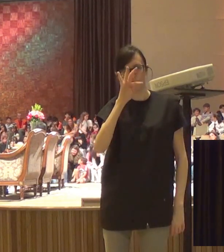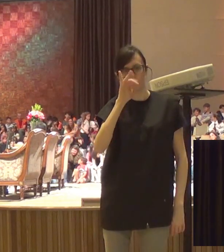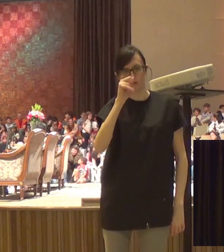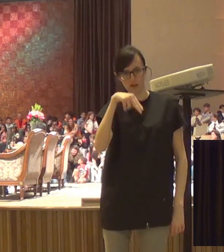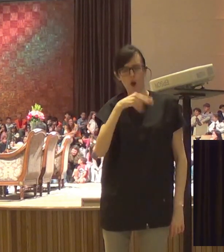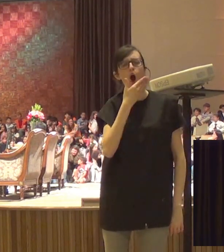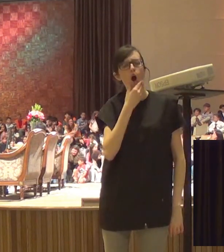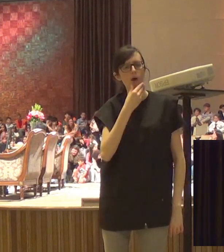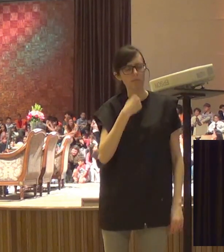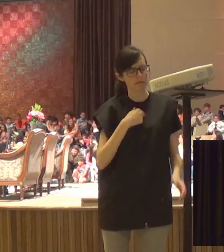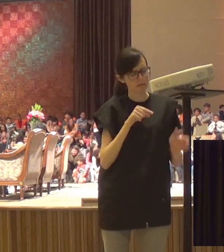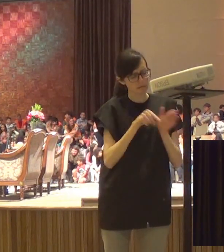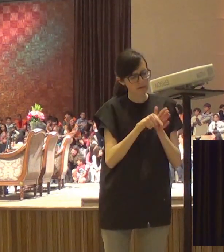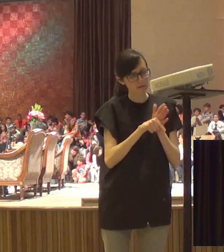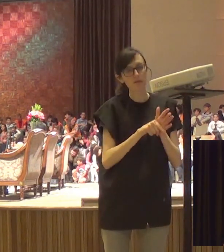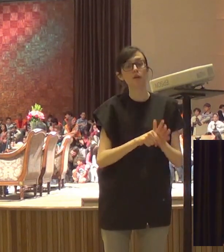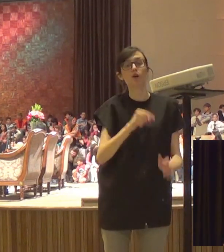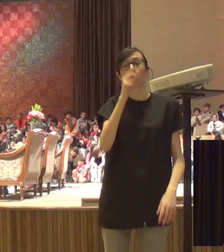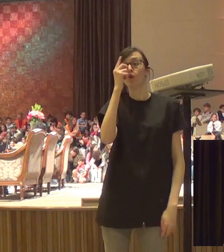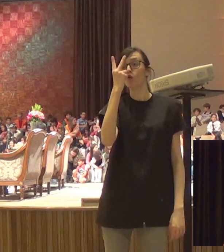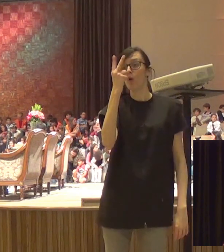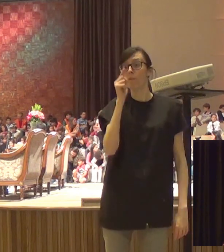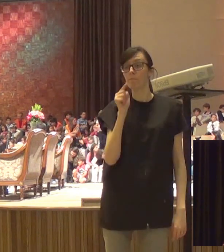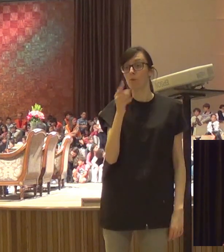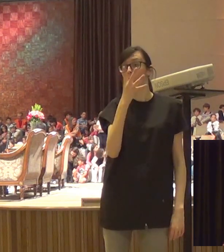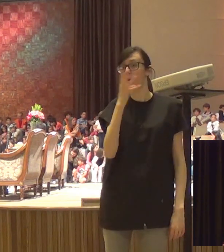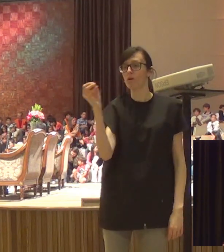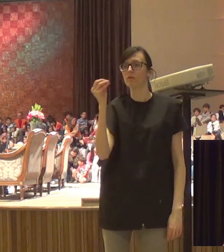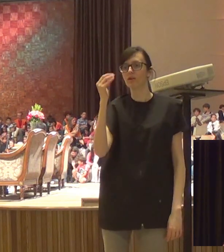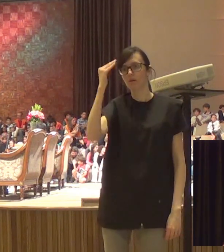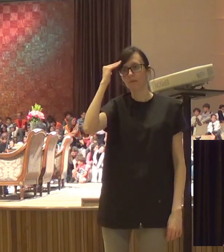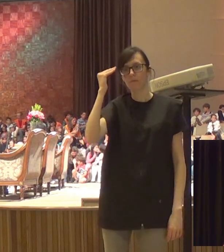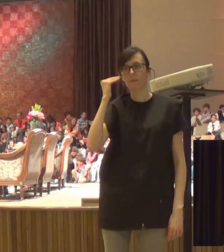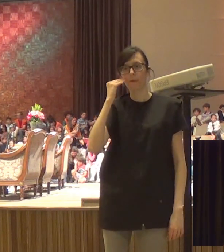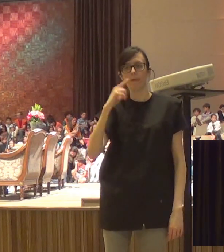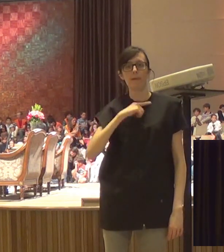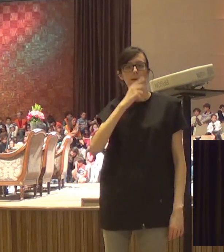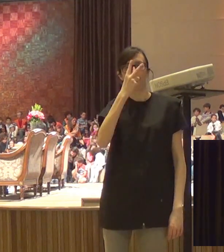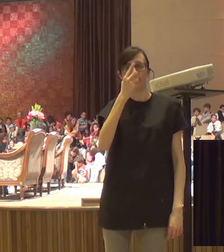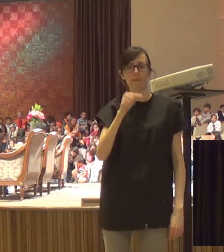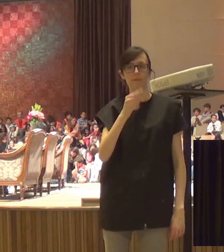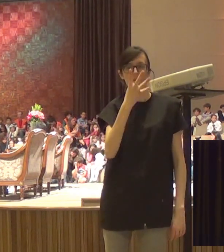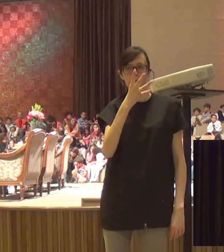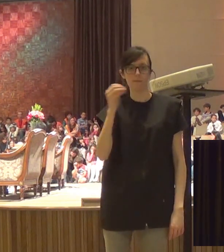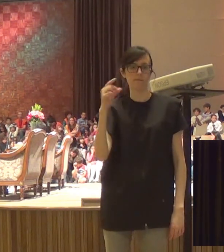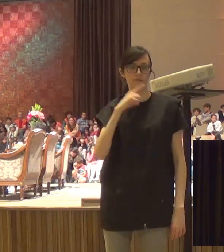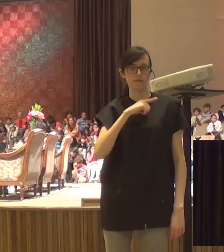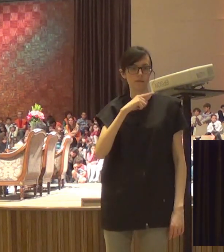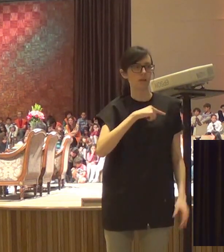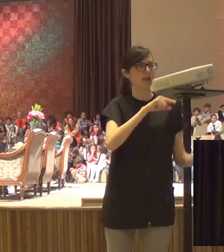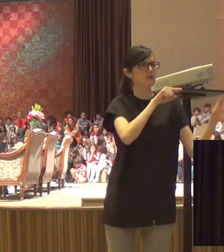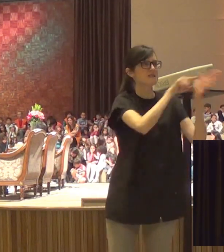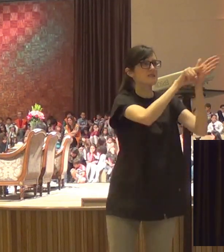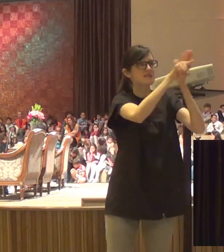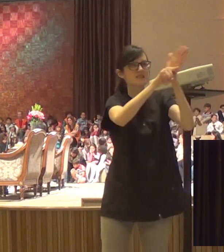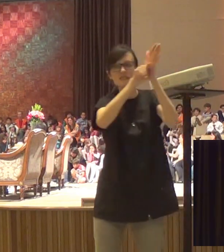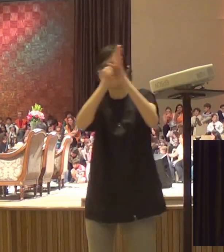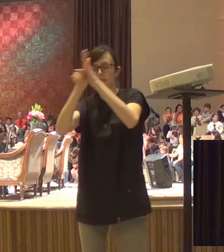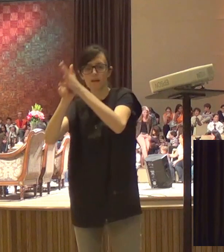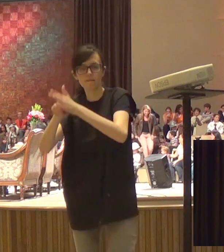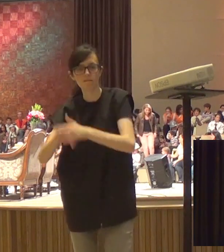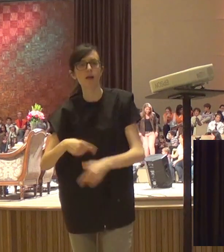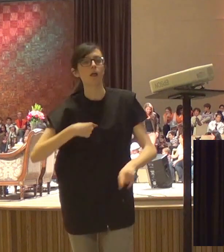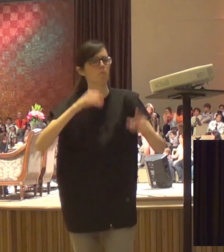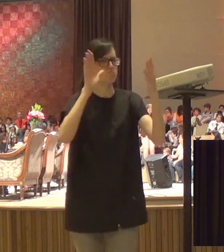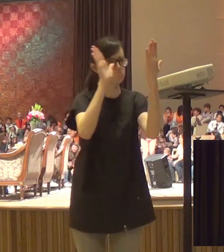e ele pesquisou a vida de mais de 2.400 adolescentes por telefone e mais de 230 pessoalmente. ele